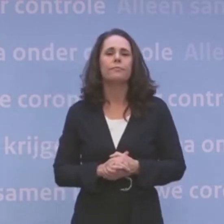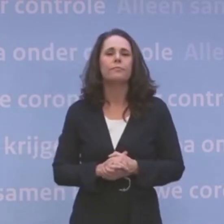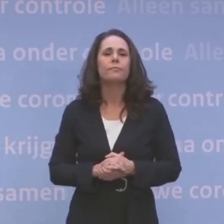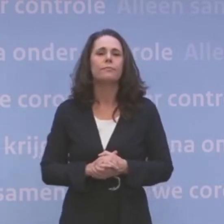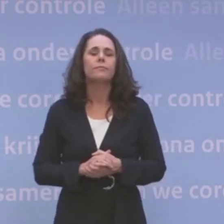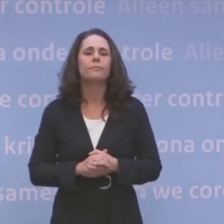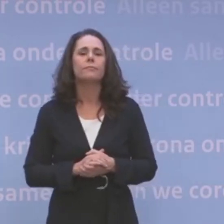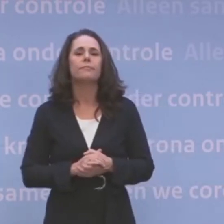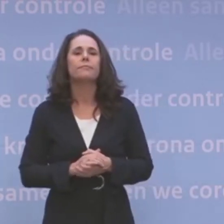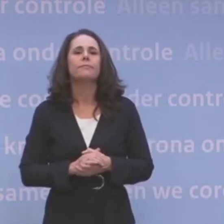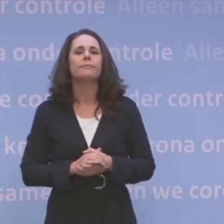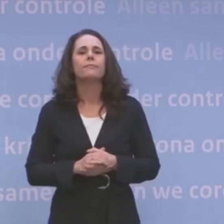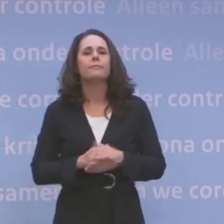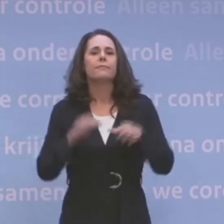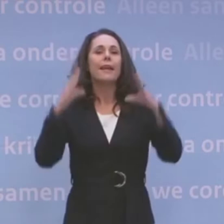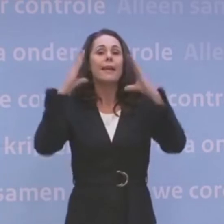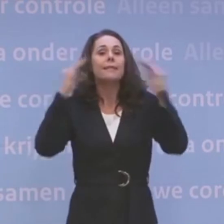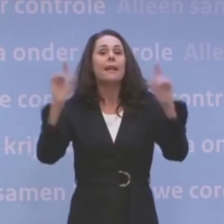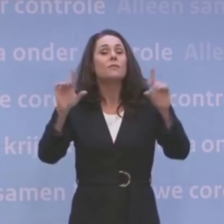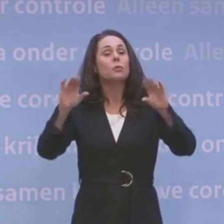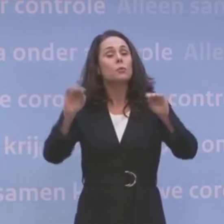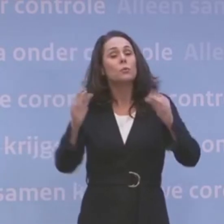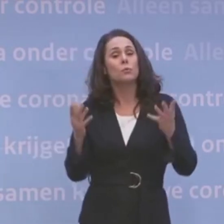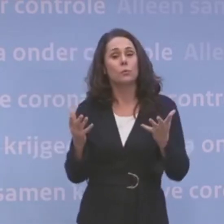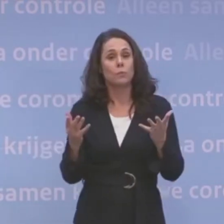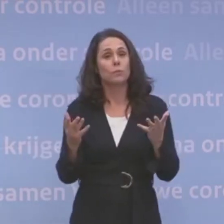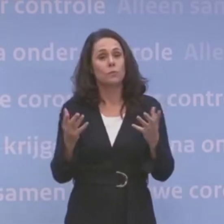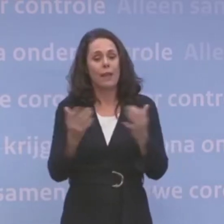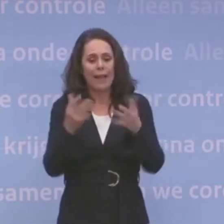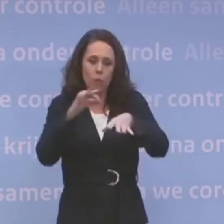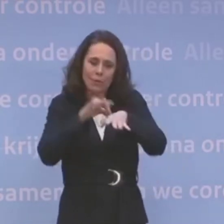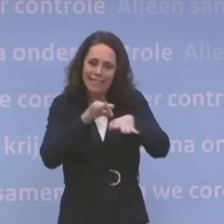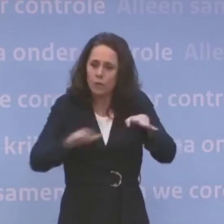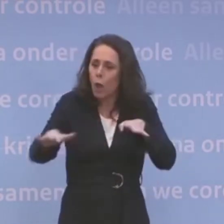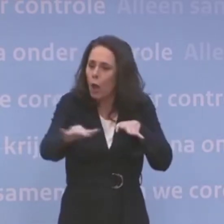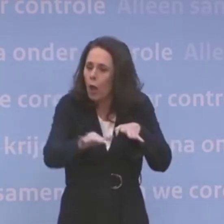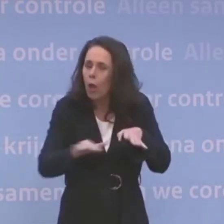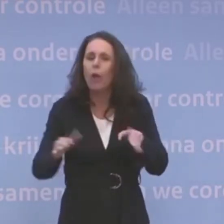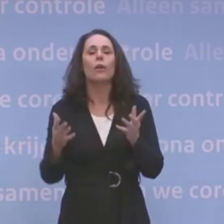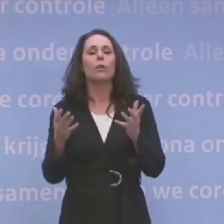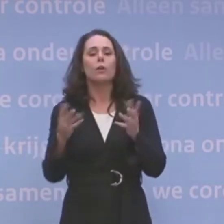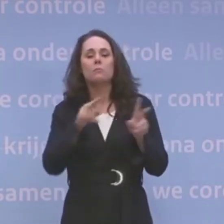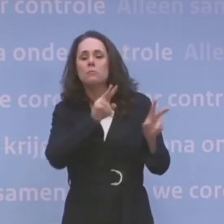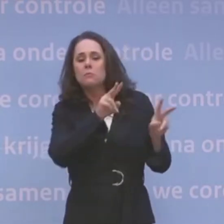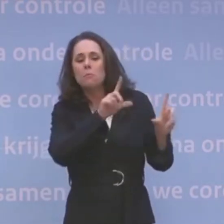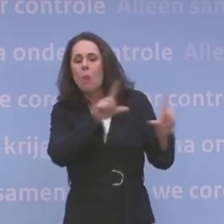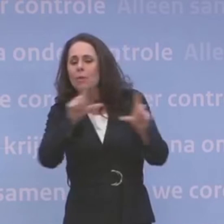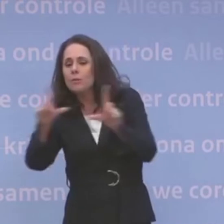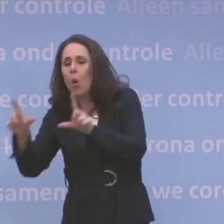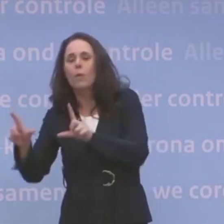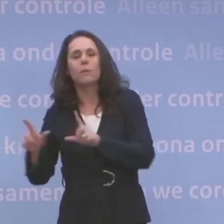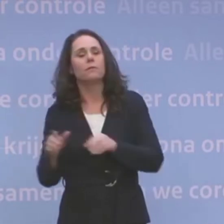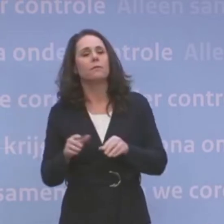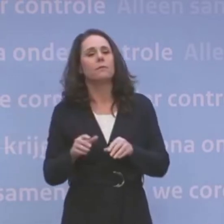Nederland? Allereerst monitoren we in Nederland continu het aantal ziektegevallen van een heleboel andere ziektes, zoals binnen het